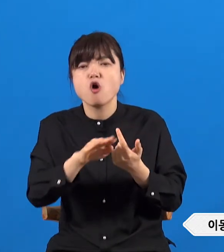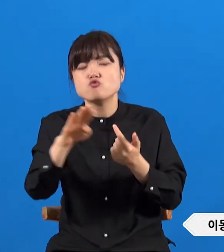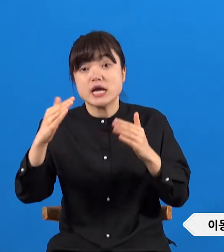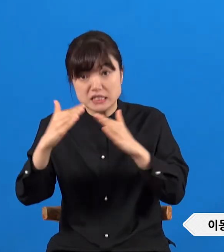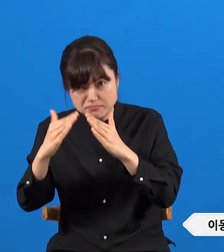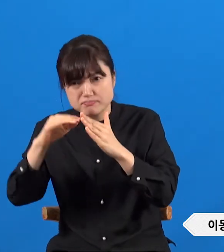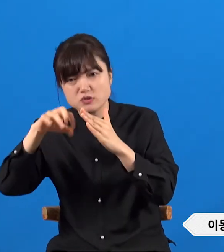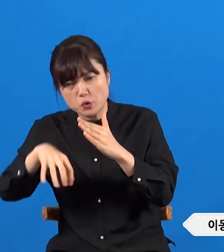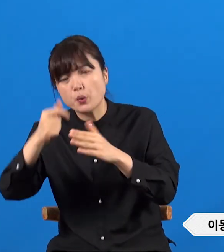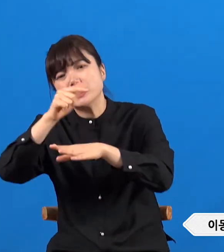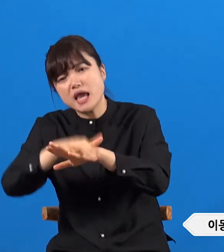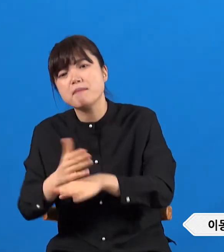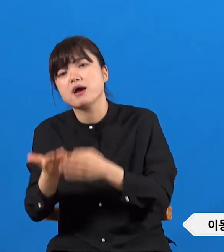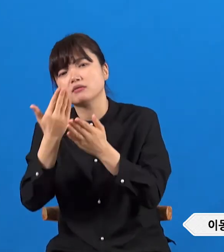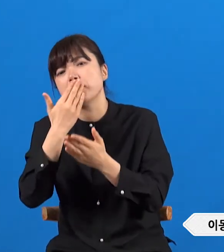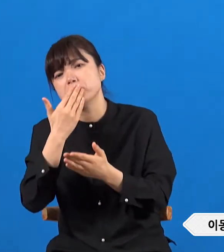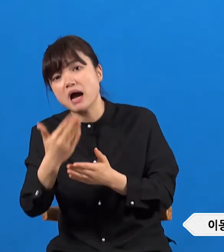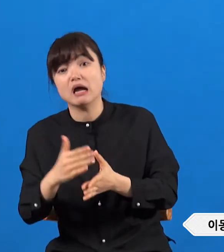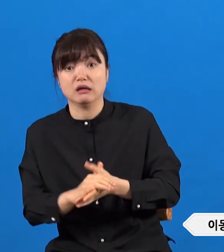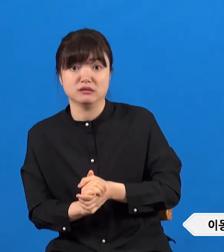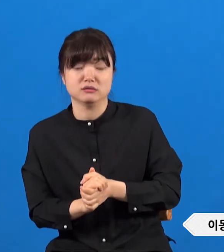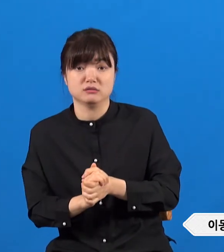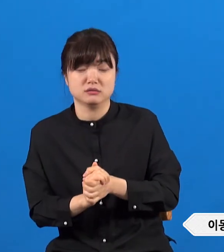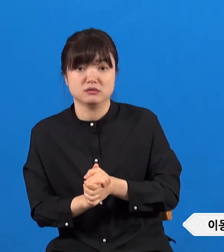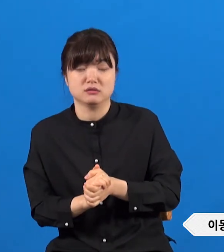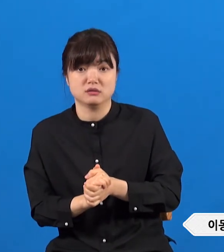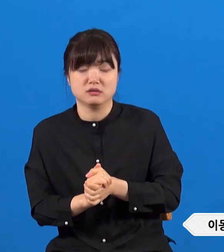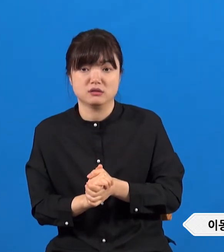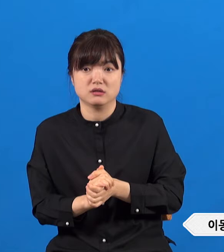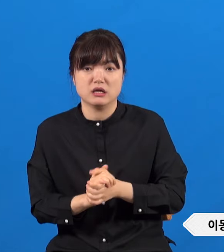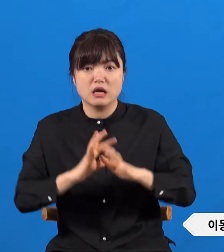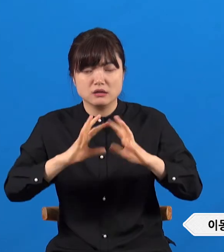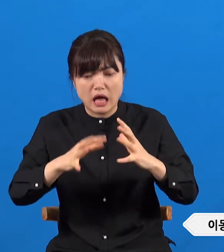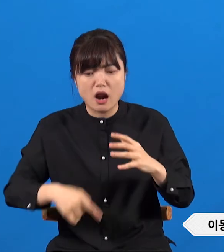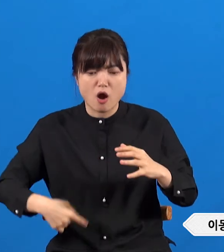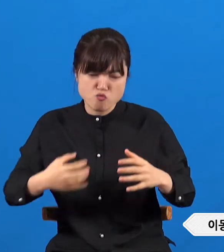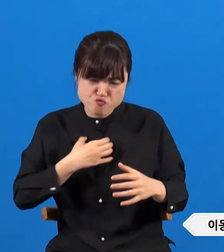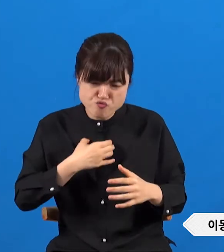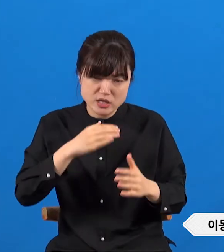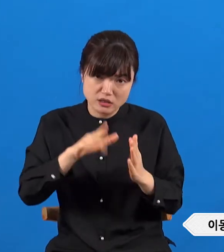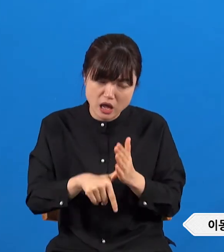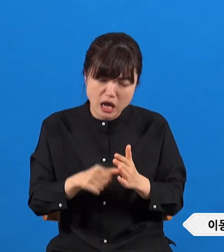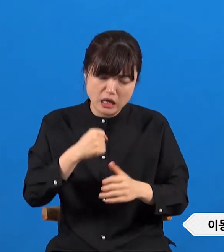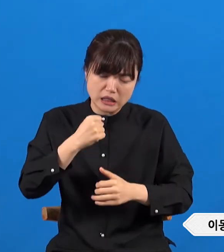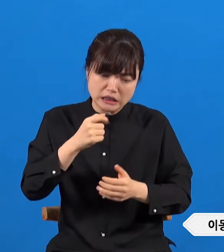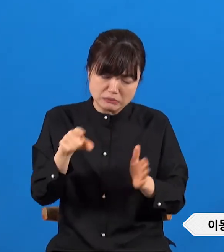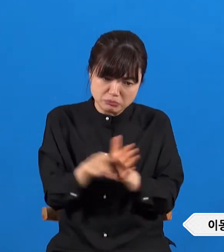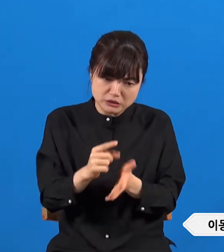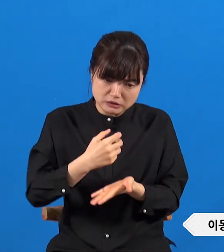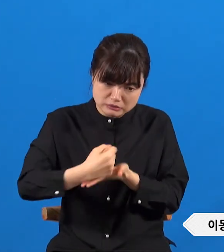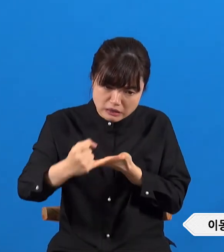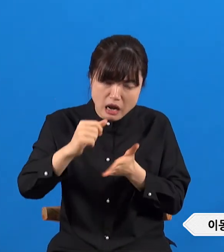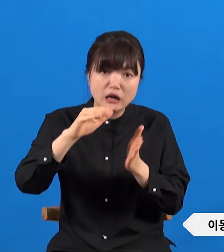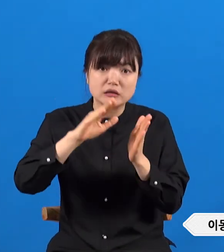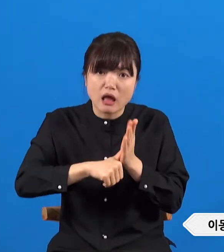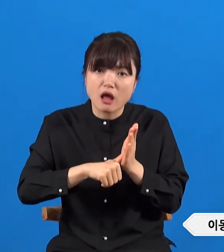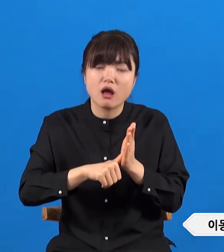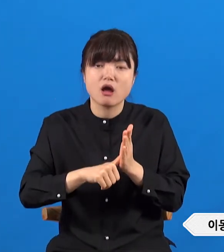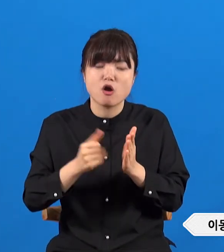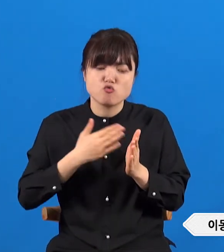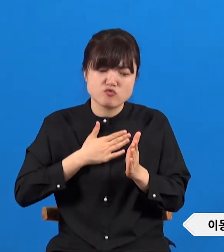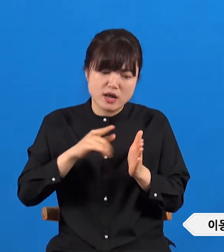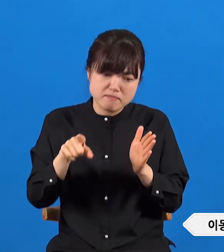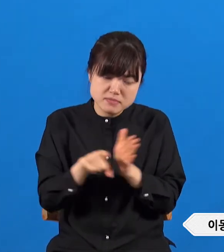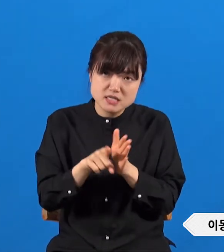우리의 집에서도 예배는 얼마든지 가능하다. 한 나라의 위기가 왔을 때, 신앙의 자유를 빼앗는 정권이 들어섰을 때